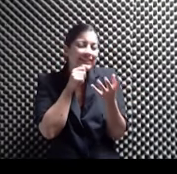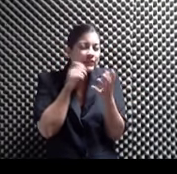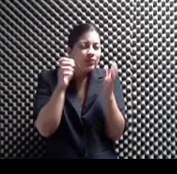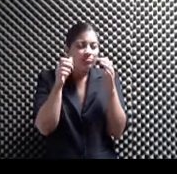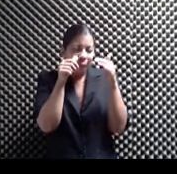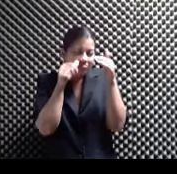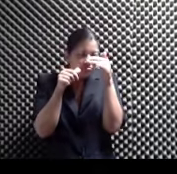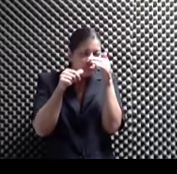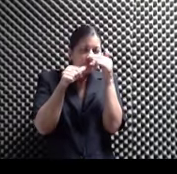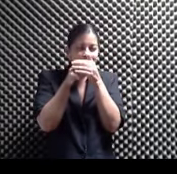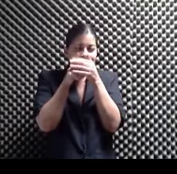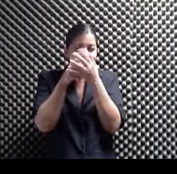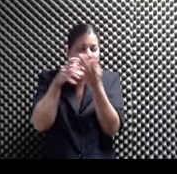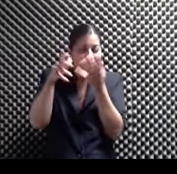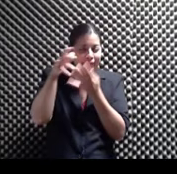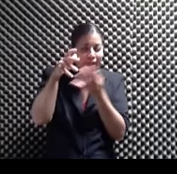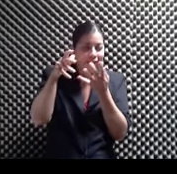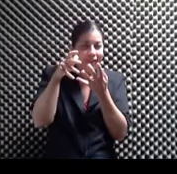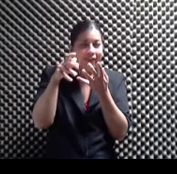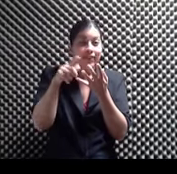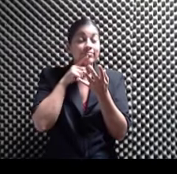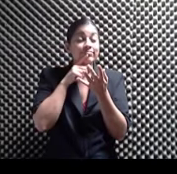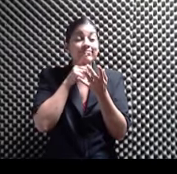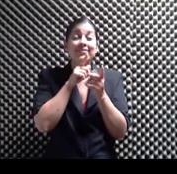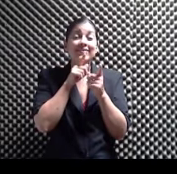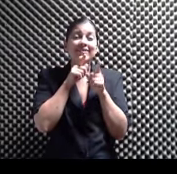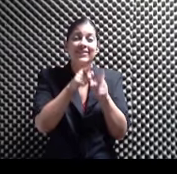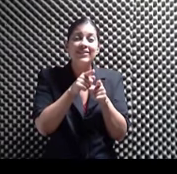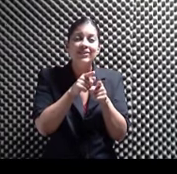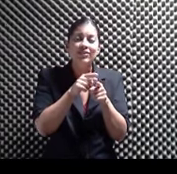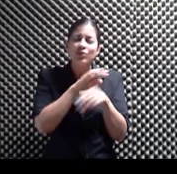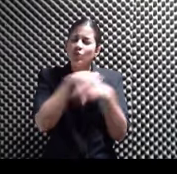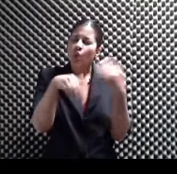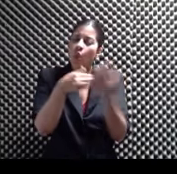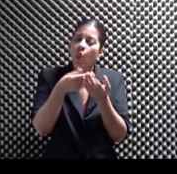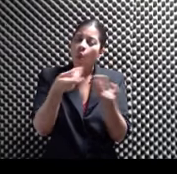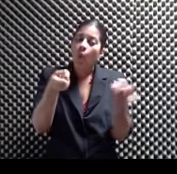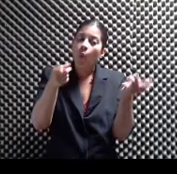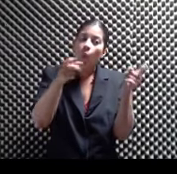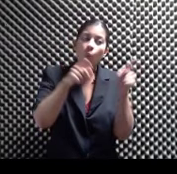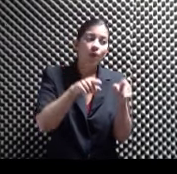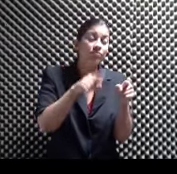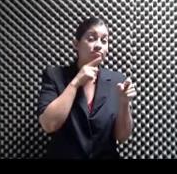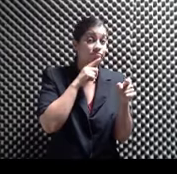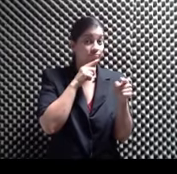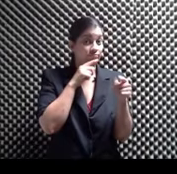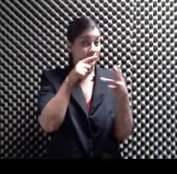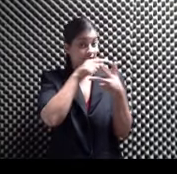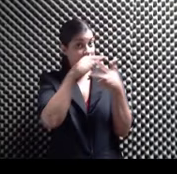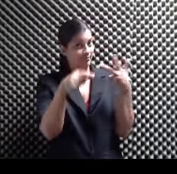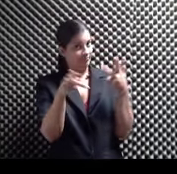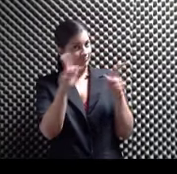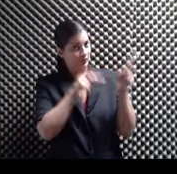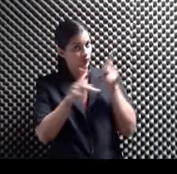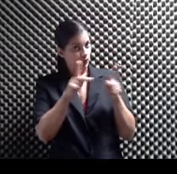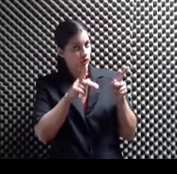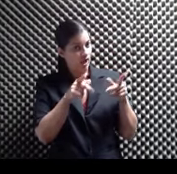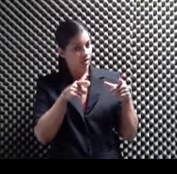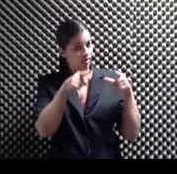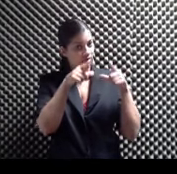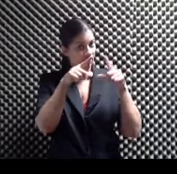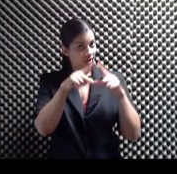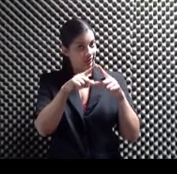recovecos. Y precisamente toda esa dinámica de este Triángulo de las Bermudas, que es